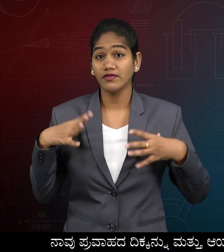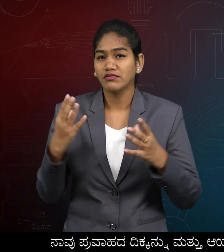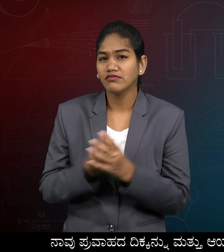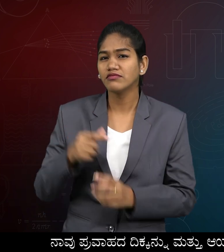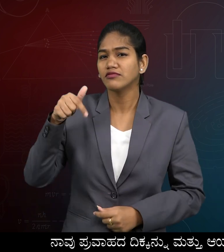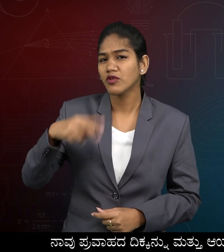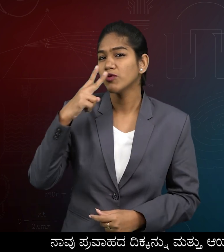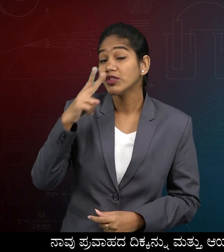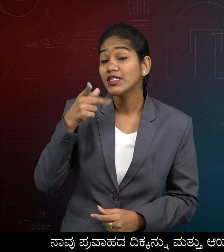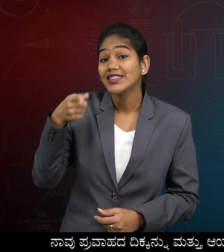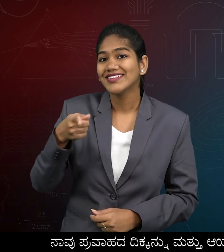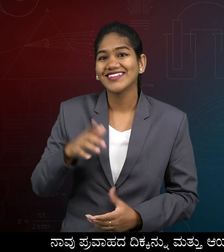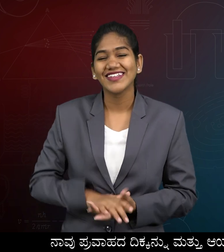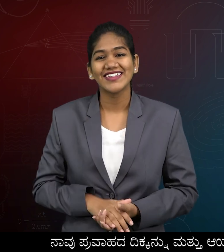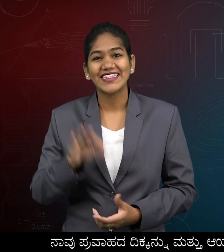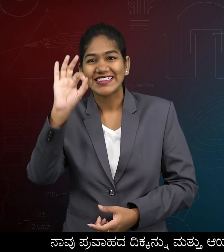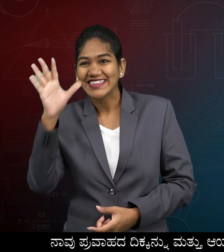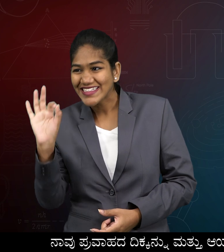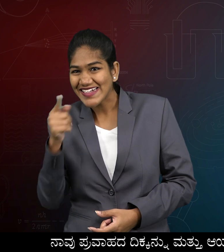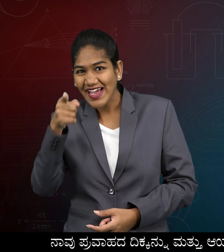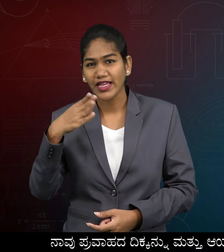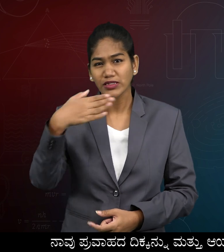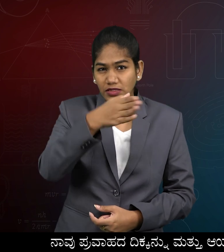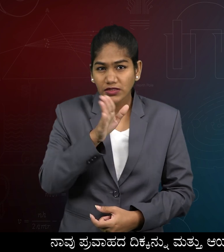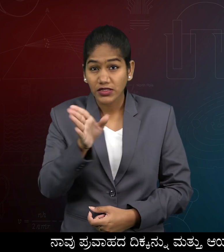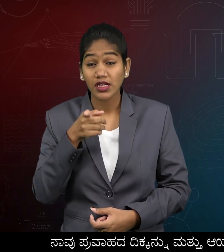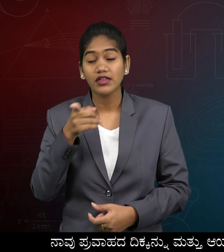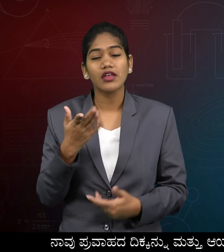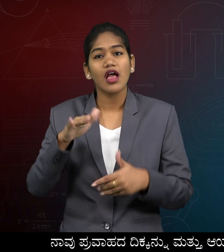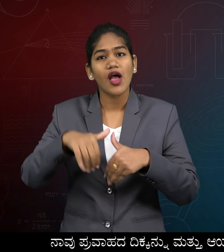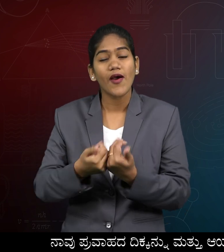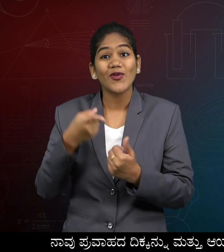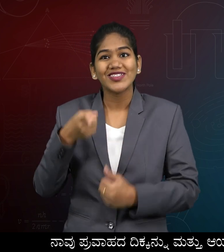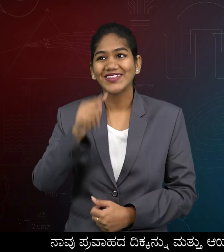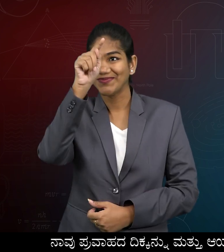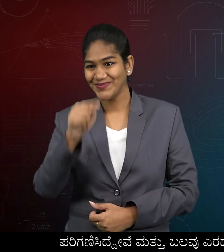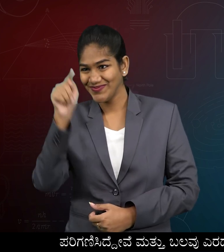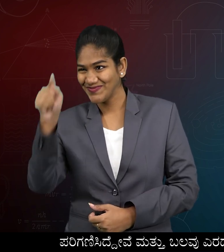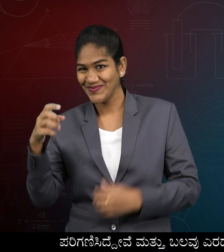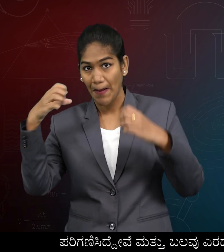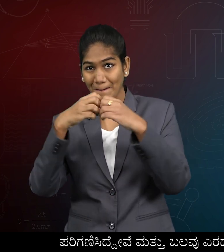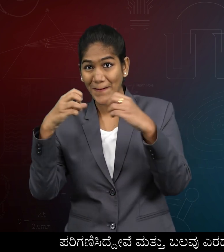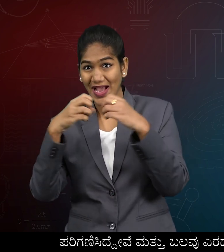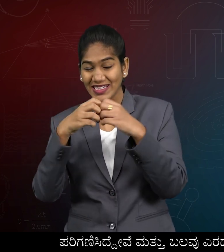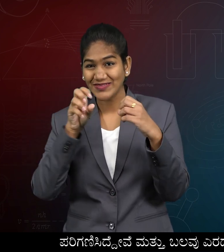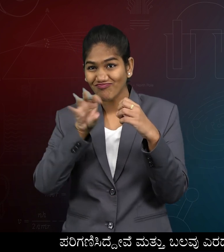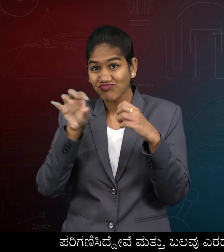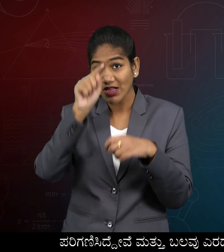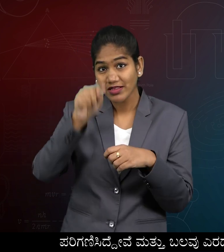ನಾವು ಪ್ರವಾಹದ ದಿಕ್ಕನ್ನು ಮತ್ತು ಆಯಸ್ಕಾಂತೀಯ ಕ್ಷೇತ್ರದ ದಿಕ್ಕನ್ನು ಪರಸ್ಪರ ಲಂಬವಾಗಿ ಪರಿಗಣಿಸಿದ್ದೇವೆ ಮತ್ತು ಬಲವು